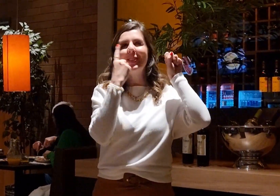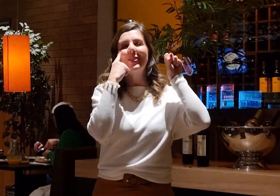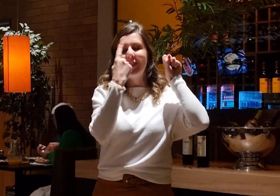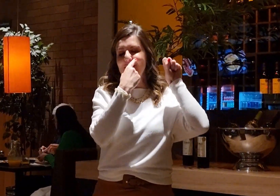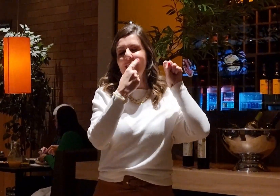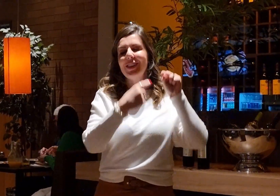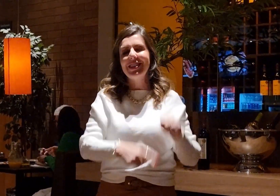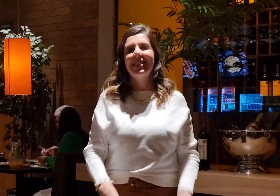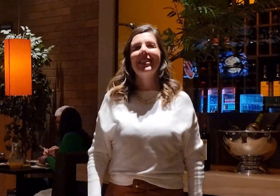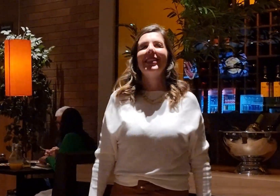faz alegria.